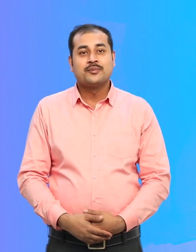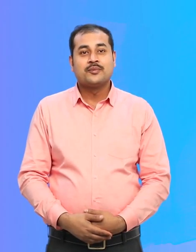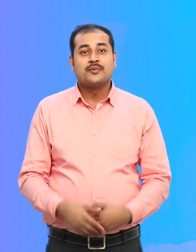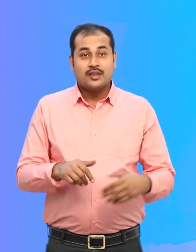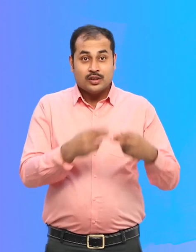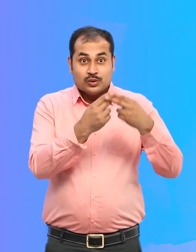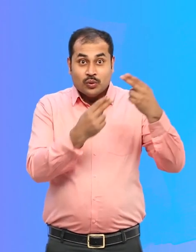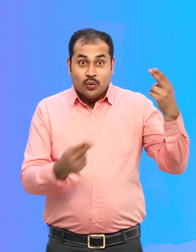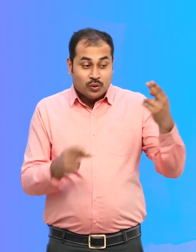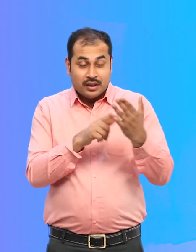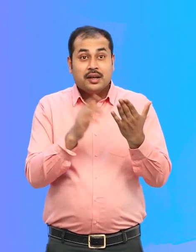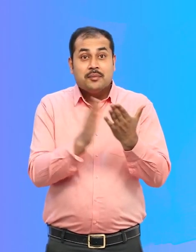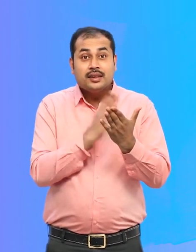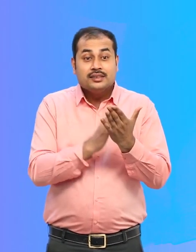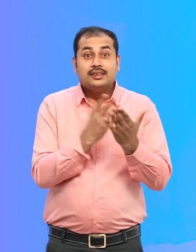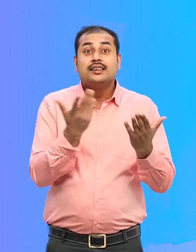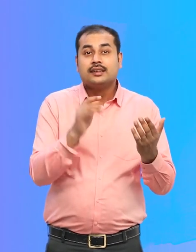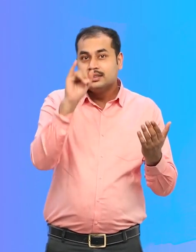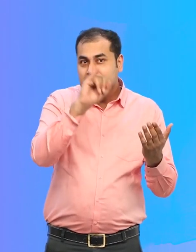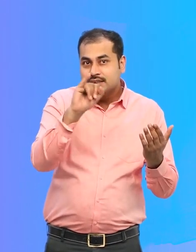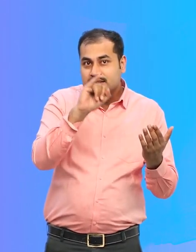कि इस कॉमिक बुक में छह पेज हैं